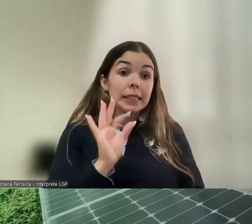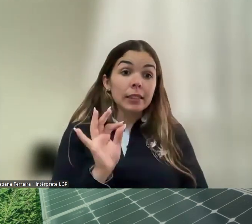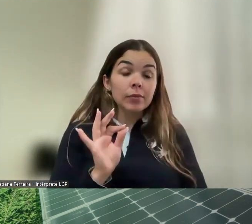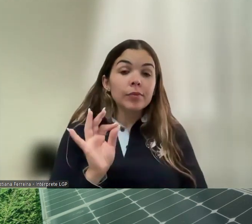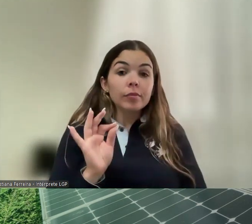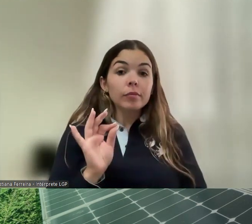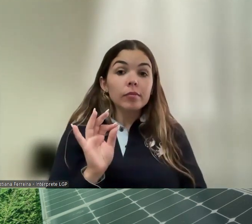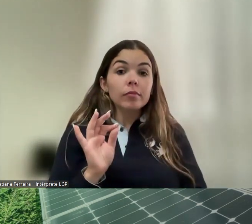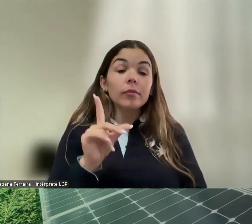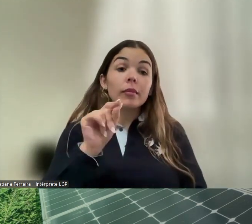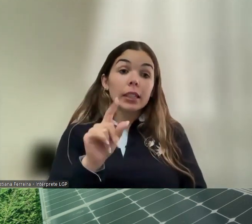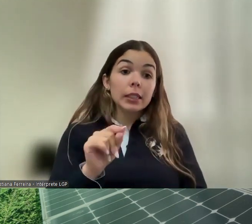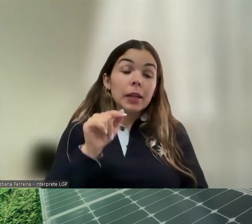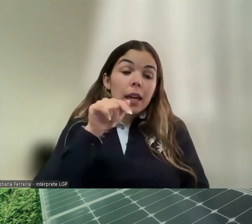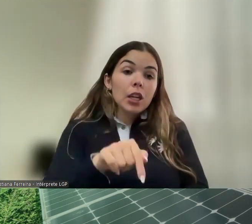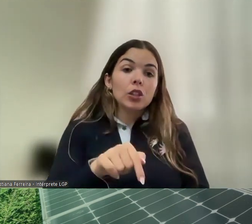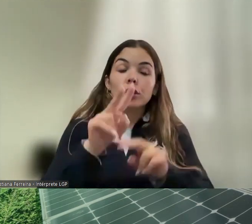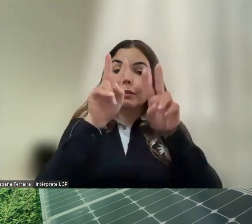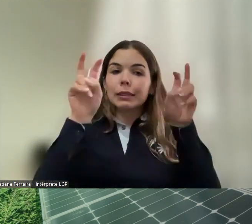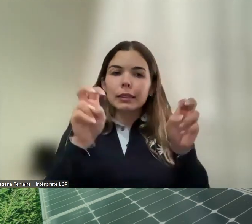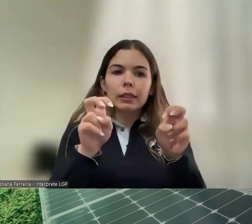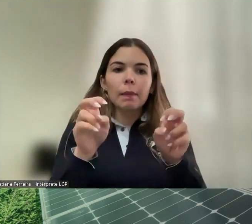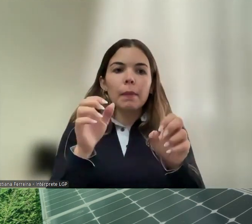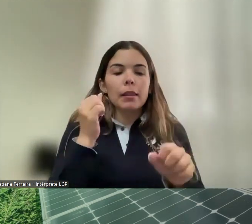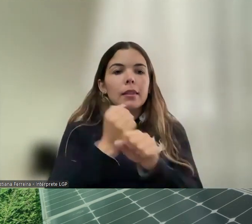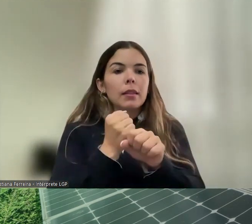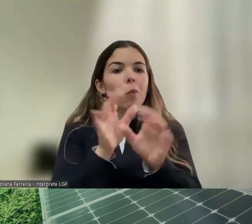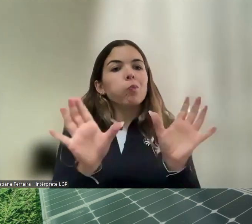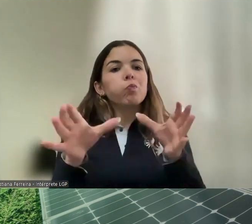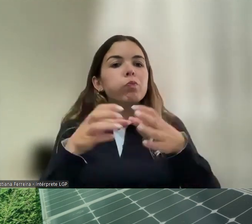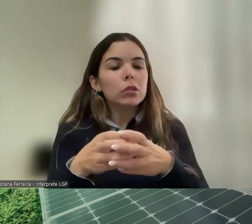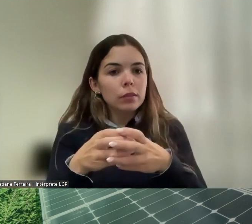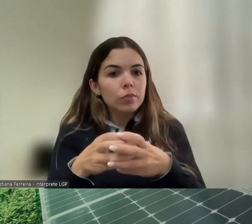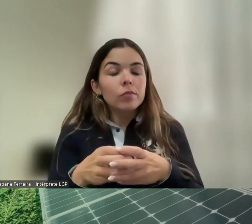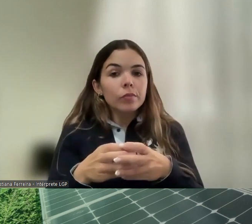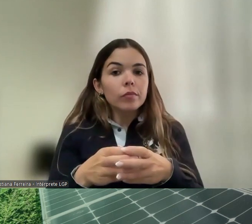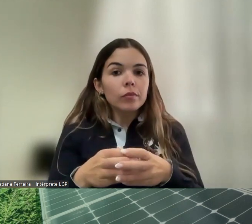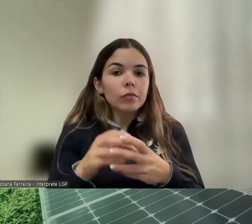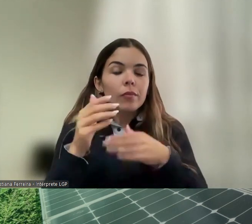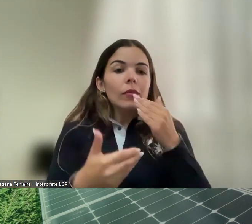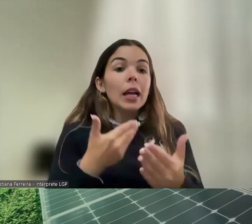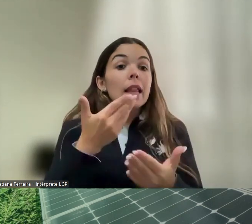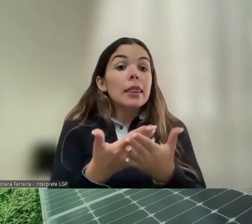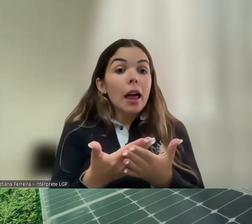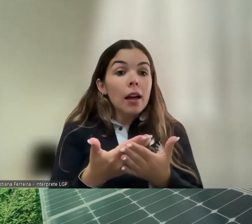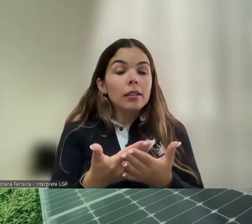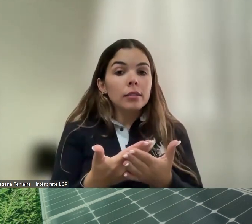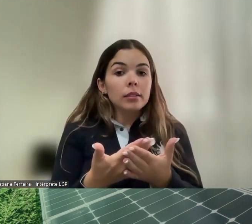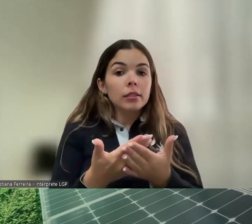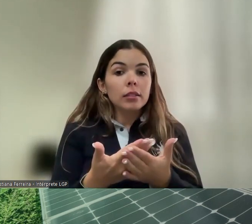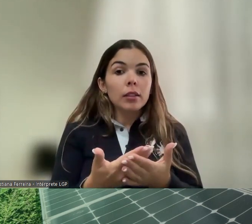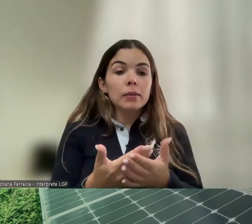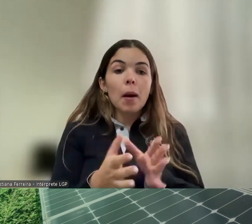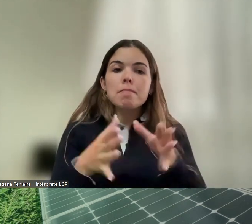a colaboração, esta abordagem mais colaborativa vai permitir uma